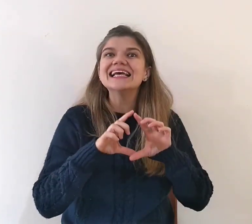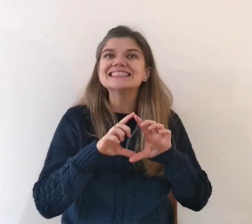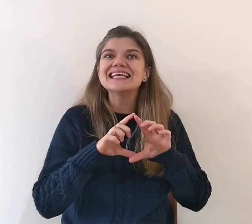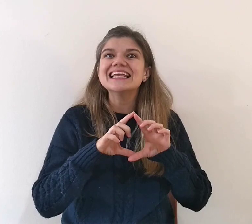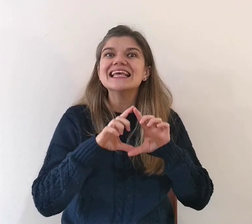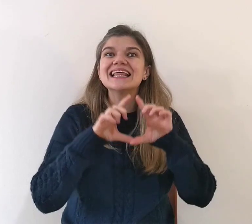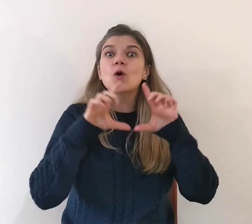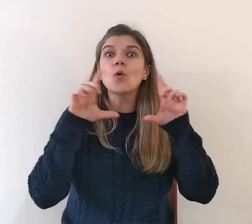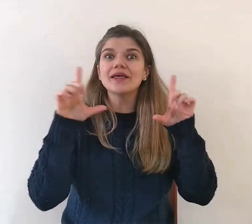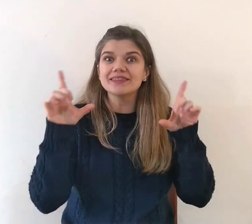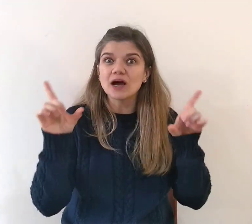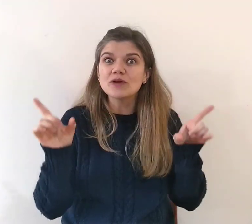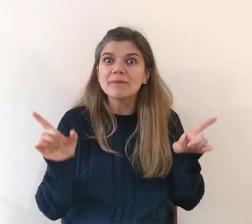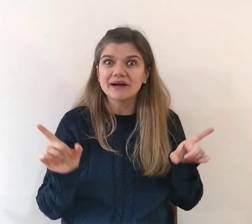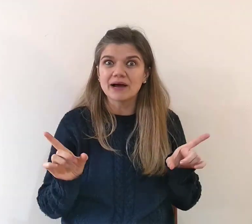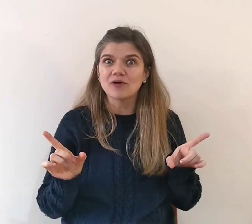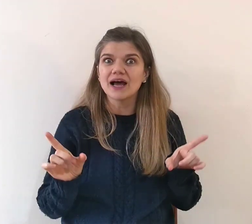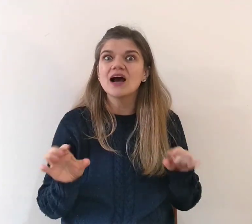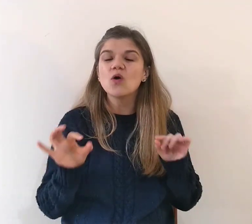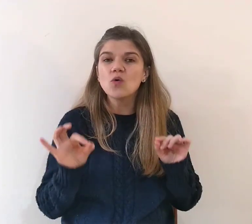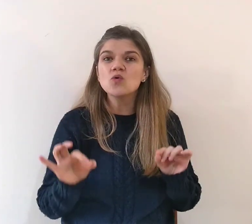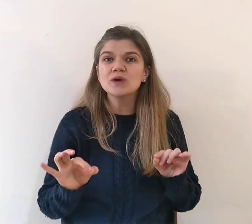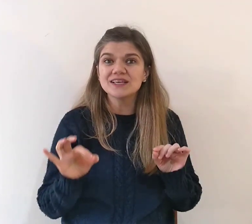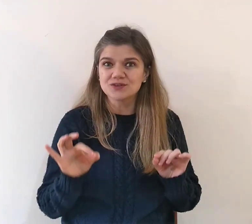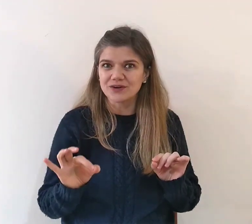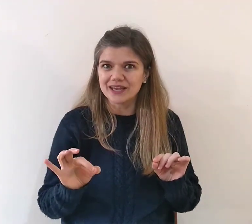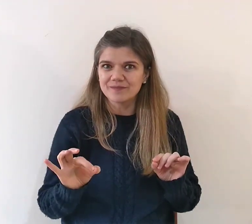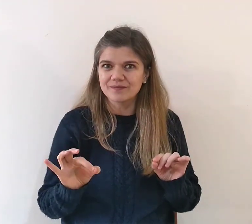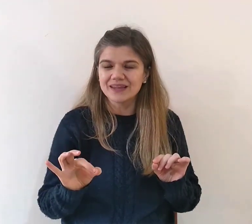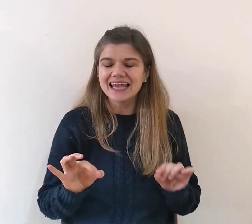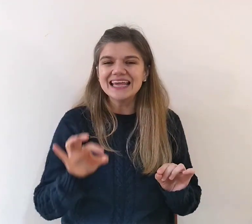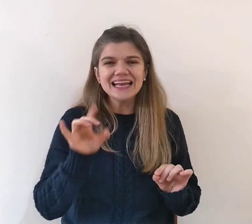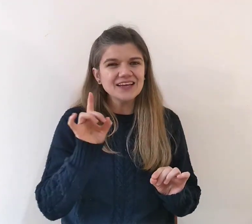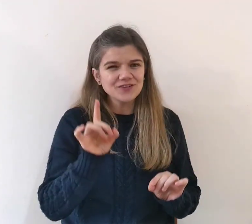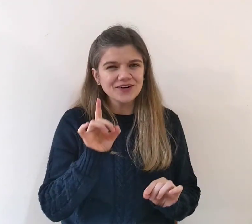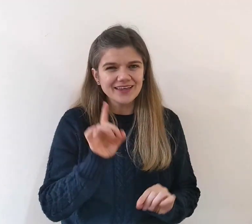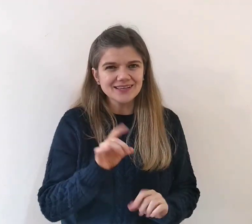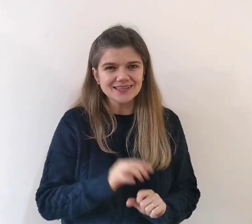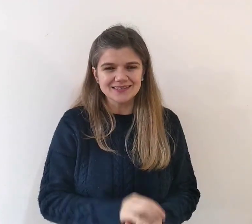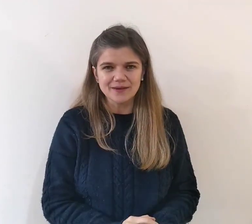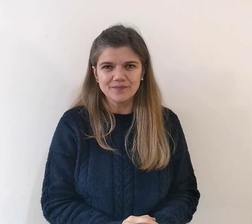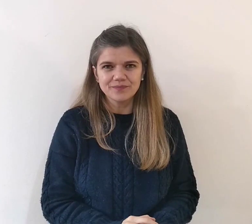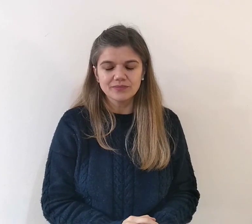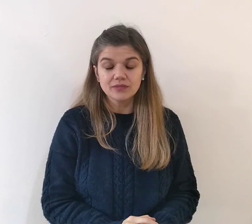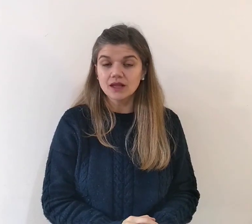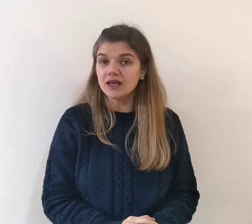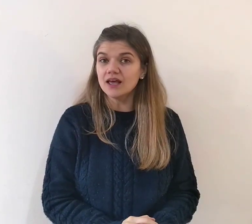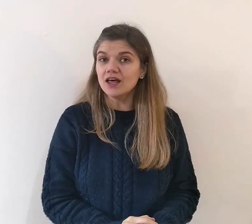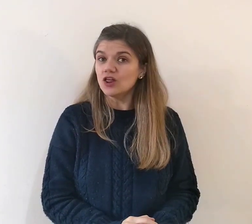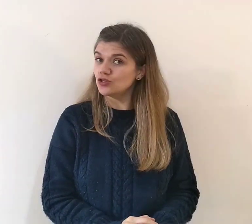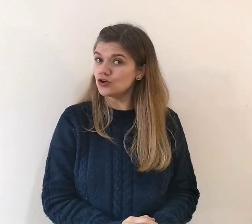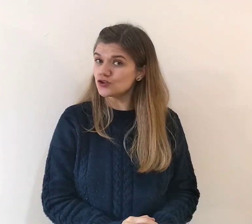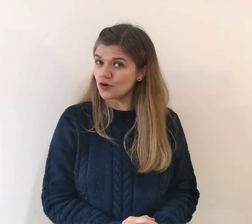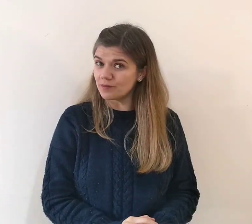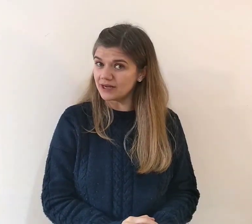les cuenta una parábola, una historia. Y la historia dice así. Dos hombres